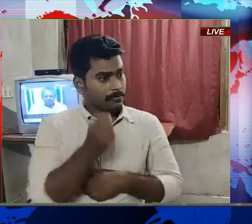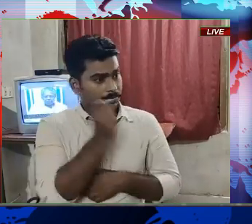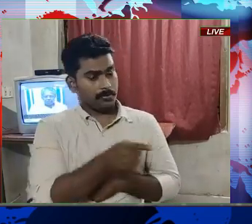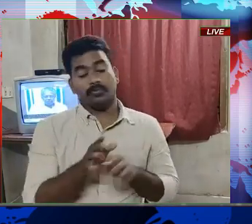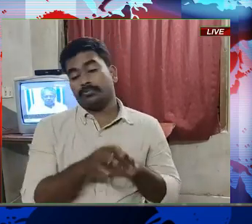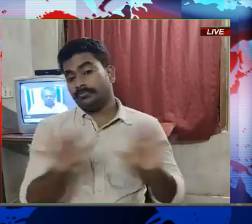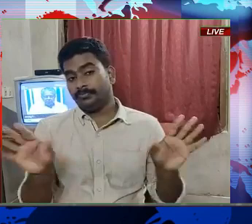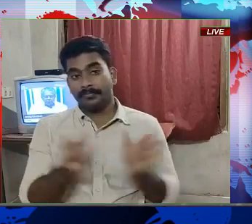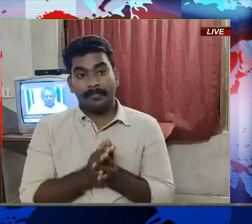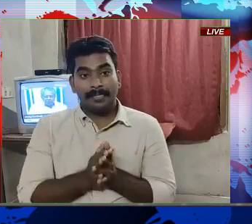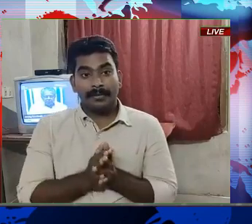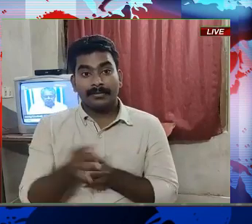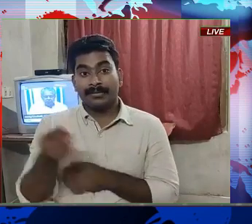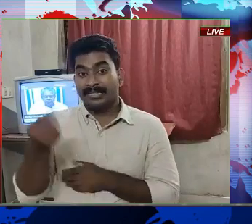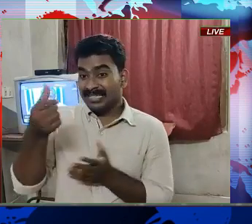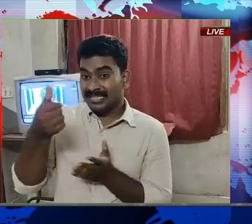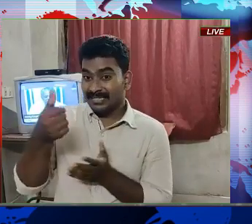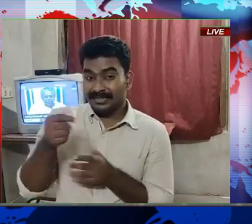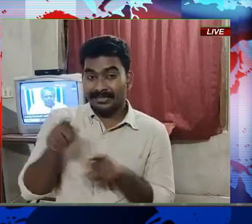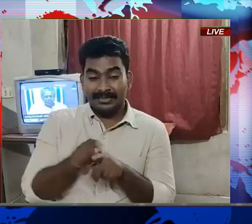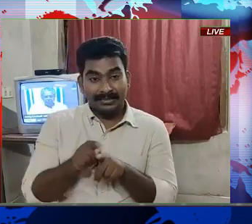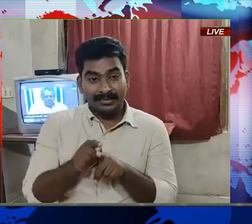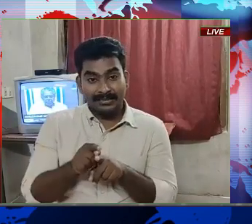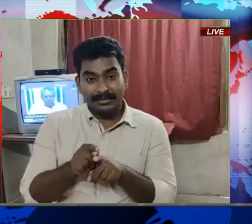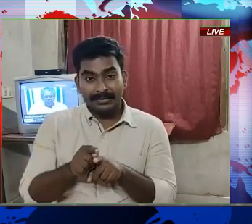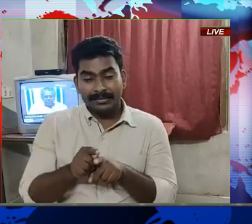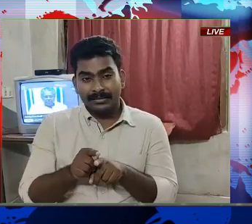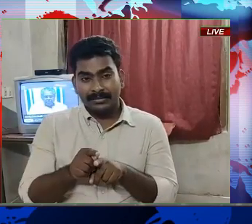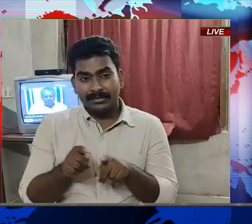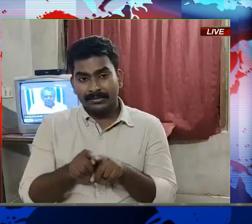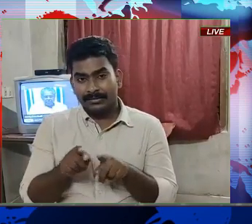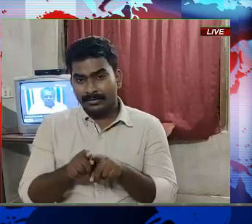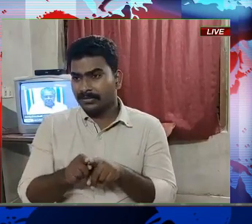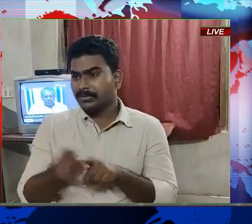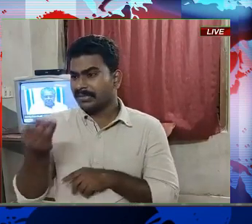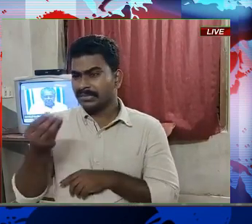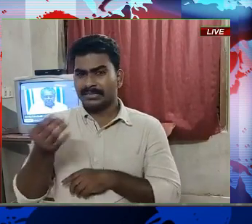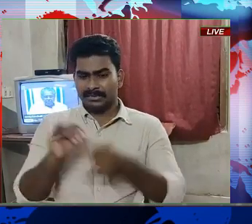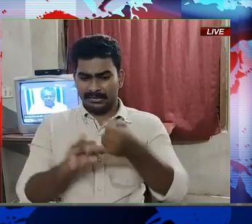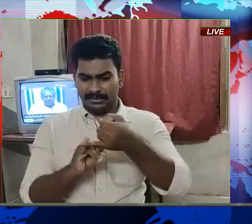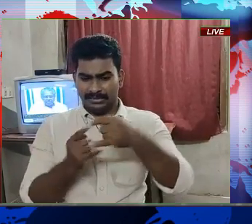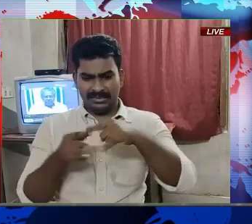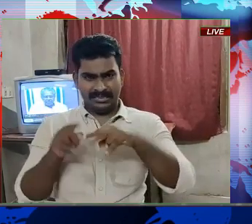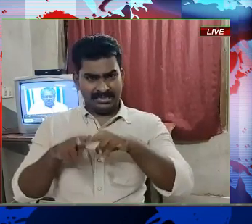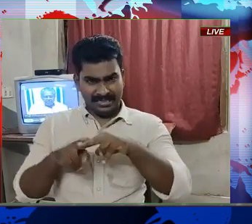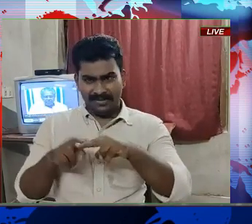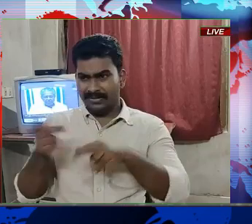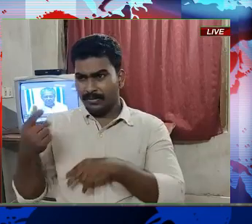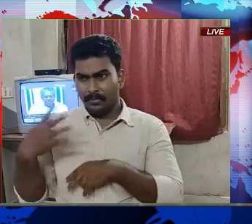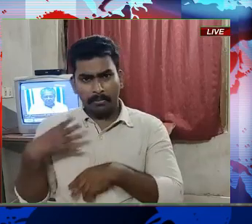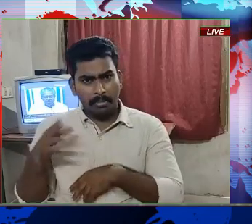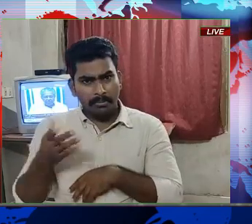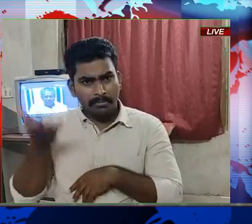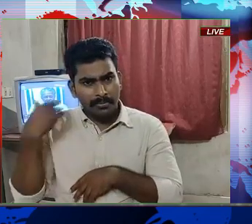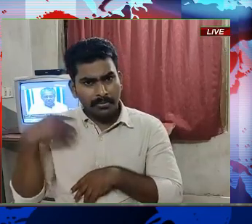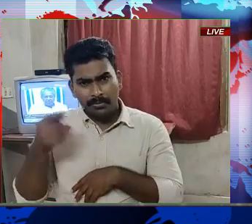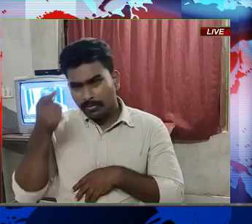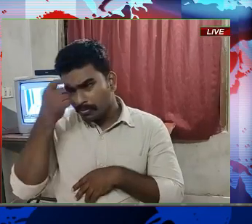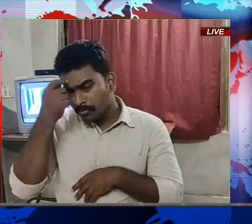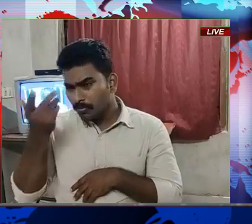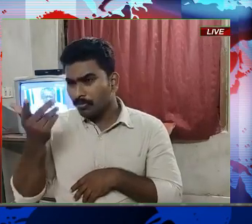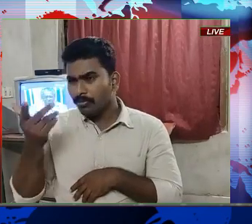സമ്പർക്കത്തിലൂടെ. അപ്പോൾ ഈ പോത്തൻകോട് സ്വദേശിയുടേതടക്കം സോഴ്സ് കണ്ടെത്താൻ സാധിച്ചിട്ടില്ല. അപ്പോൾ ഈ 24-ൽ 9 കഴിച്ച്